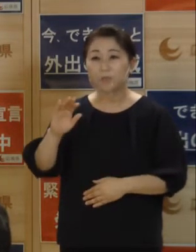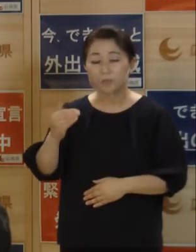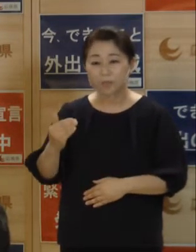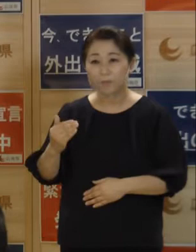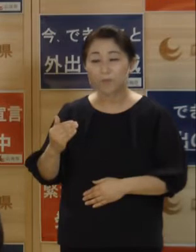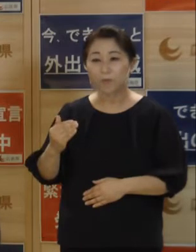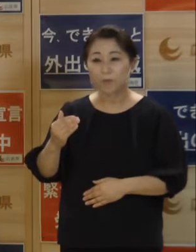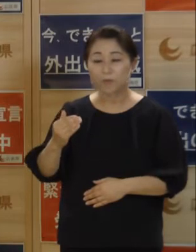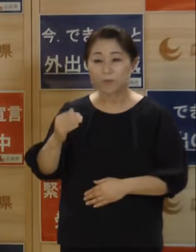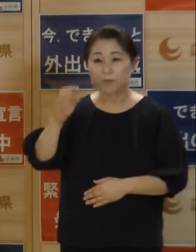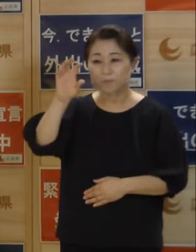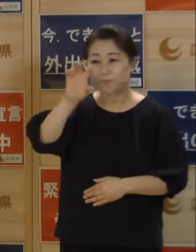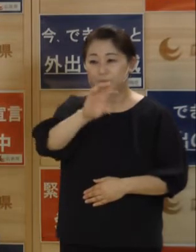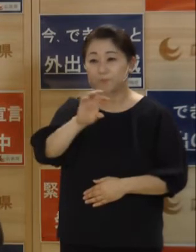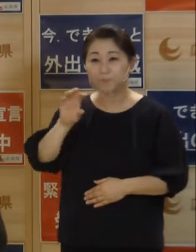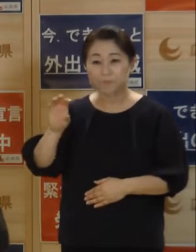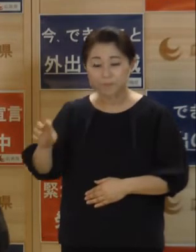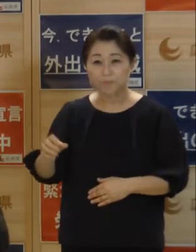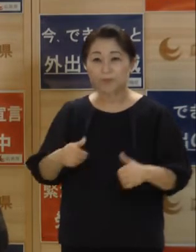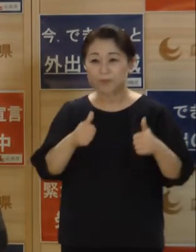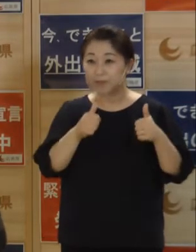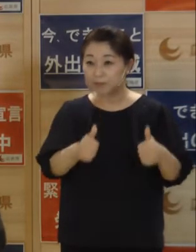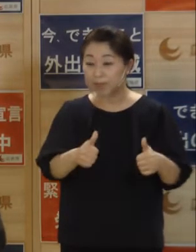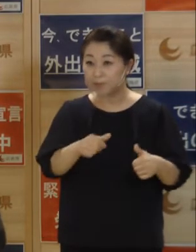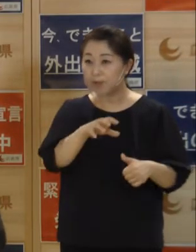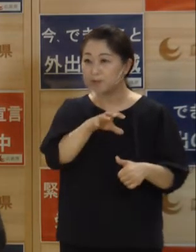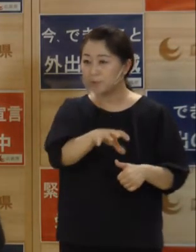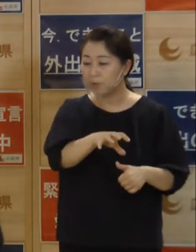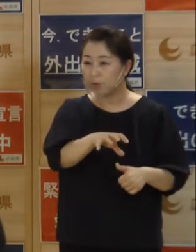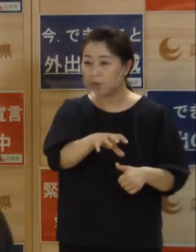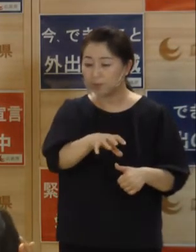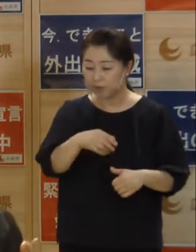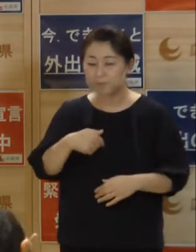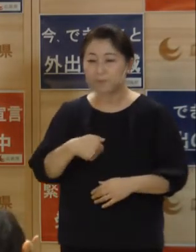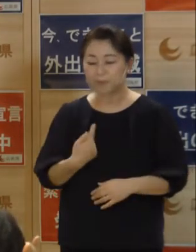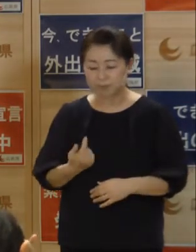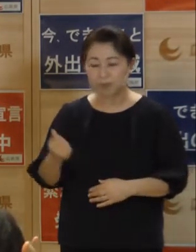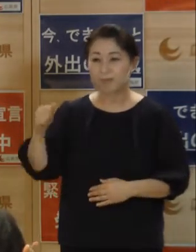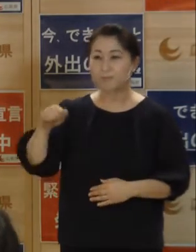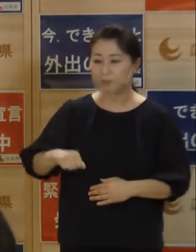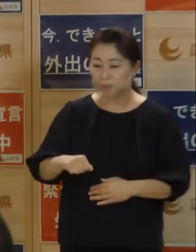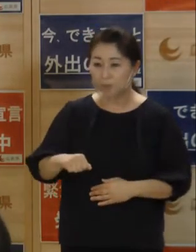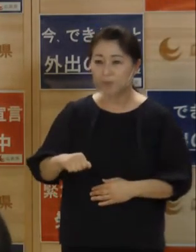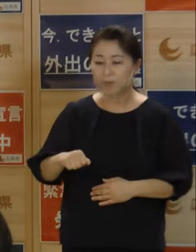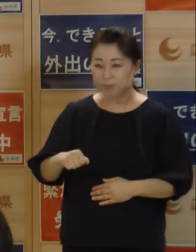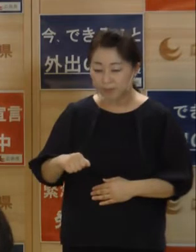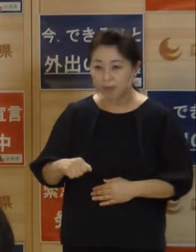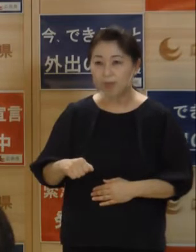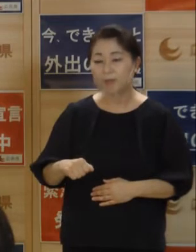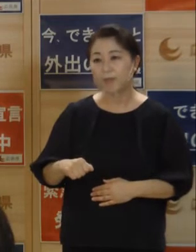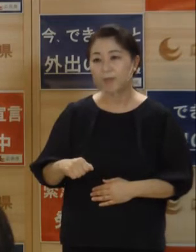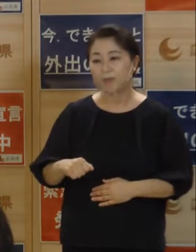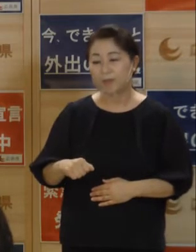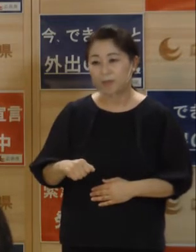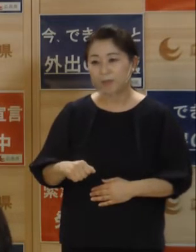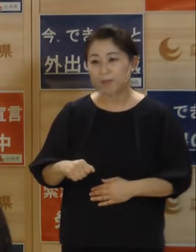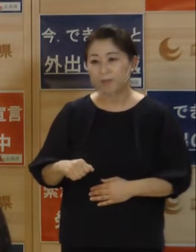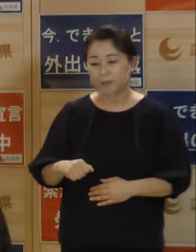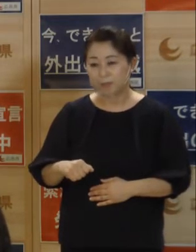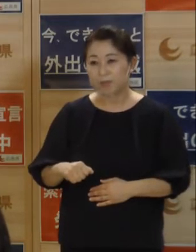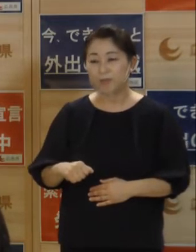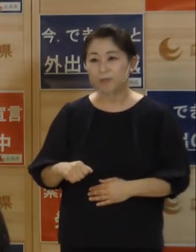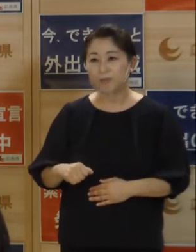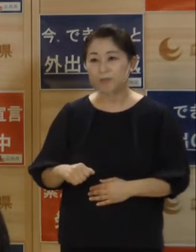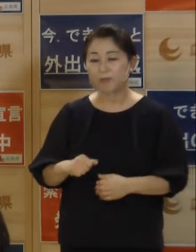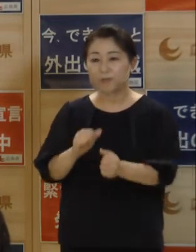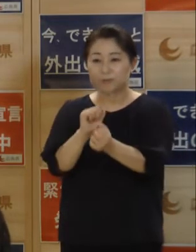されている裁判所において、でしかも自らを認めてですね、賠償を行ったという結論が確定し